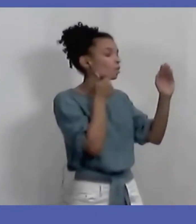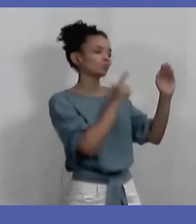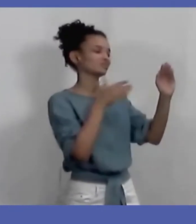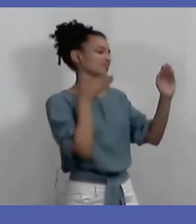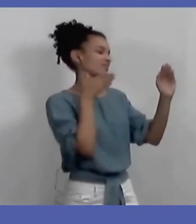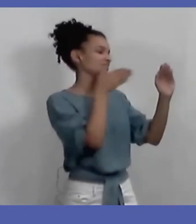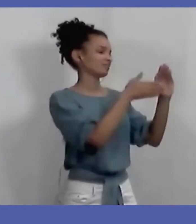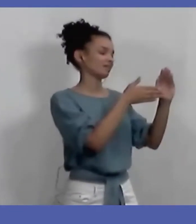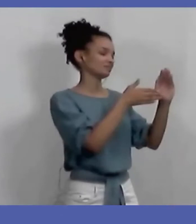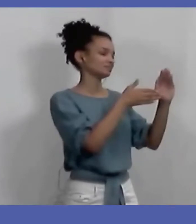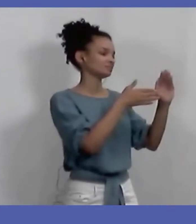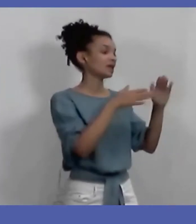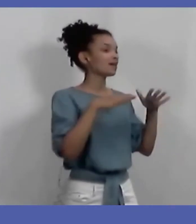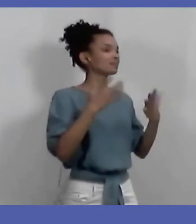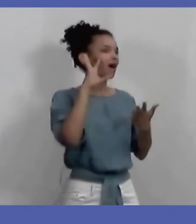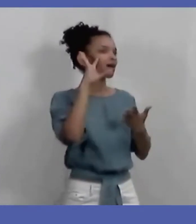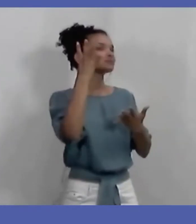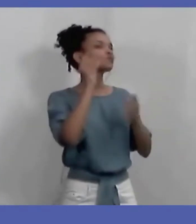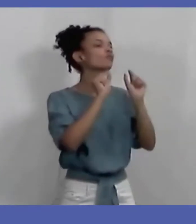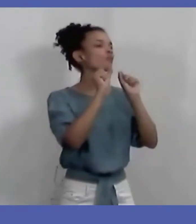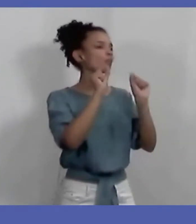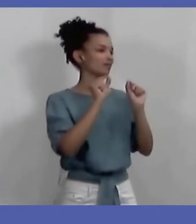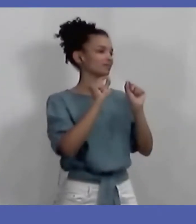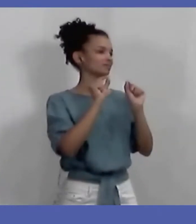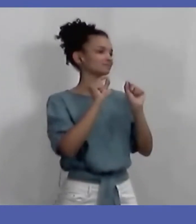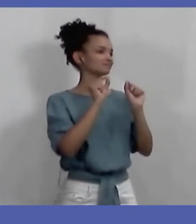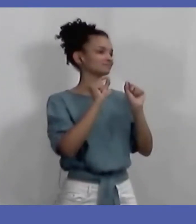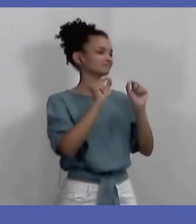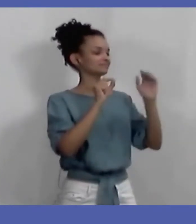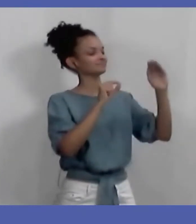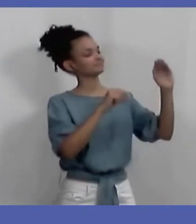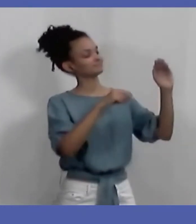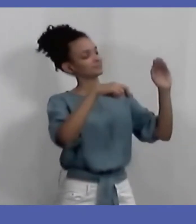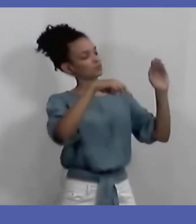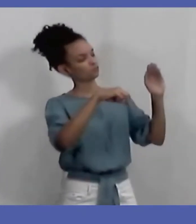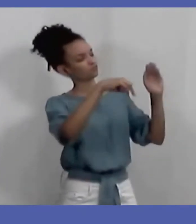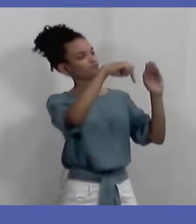Sabe qual a solução deles? É subir pelo telhado.